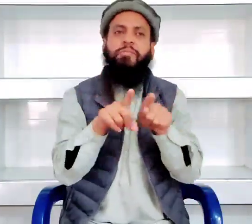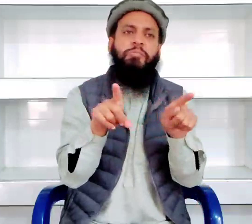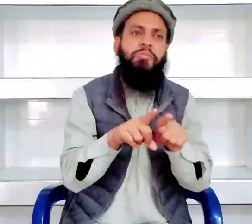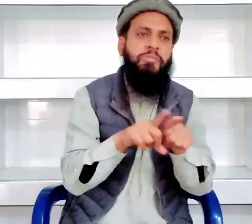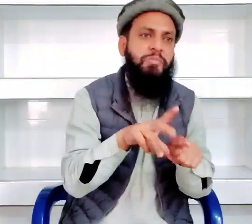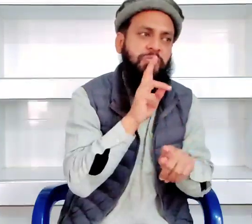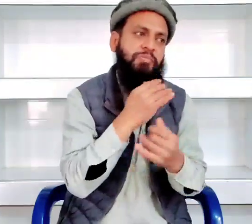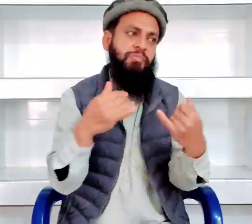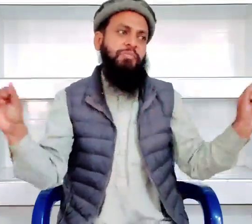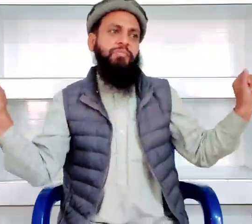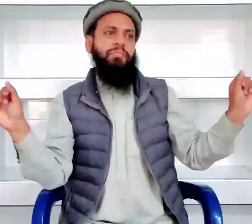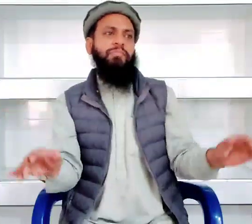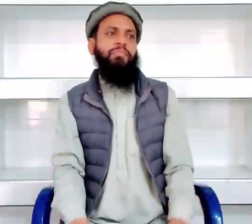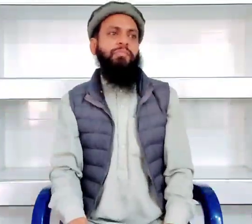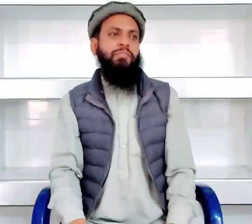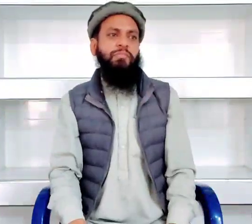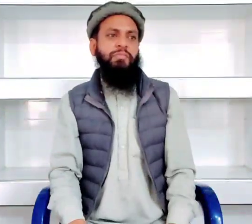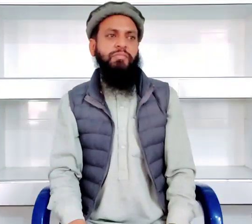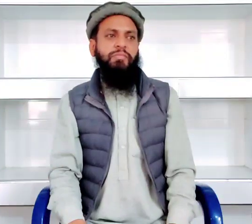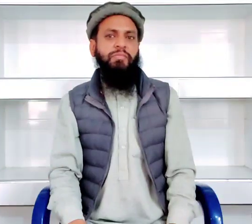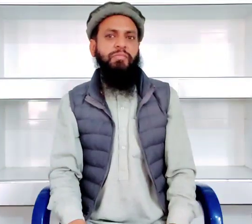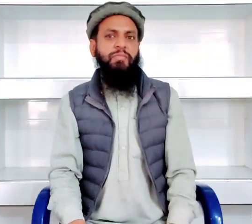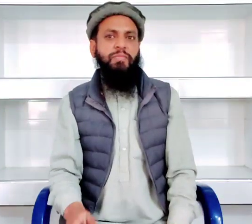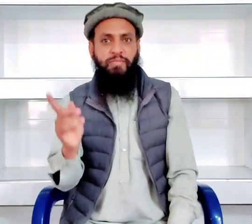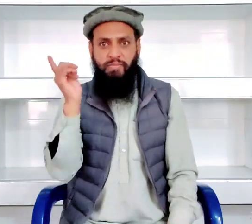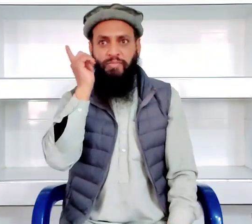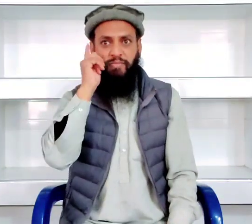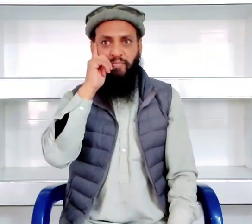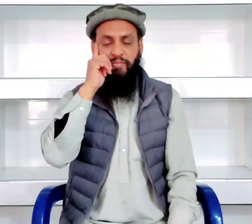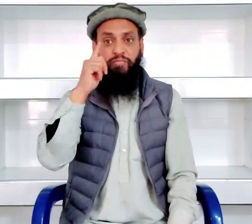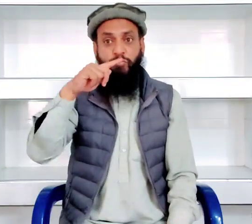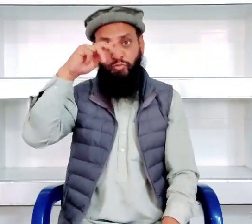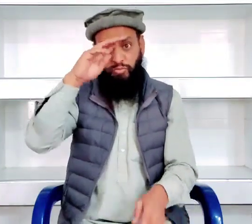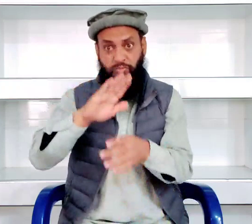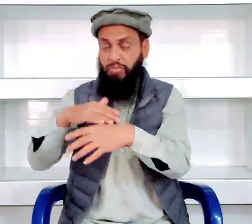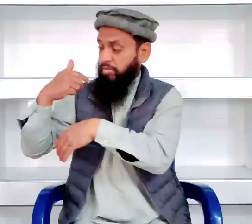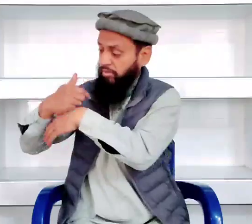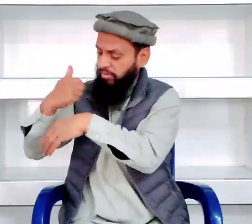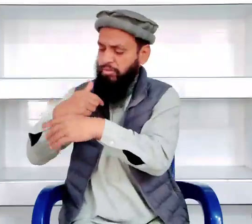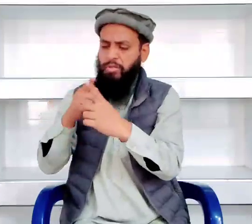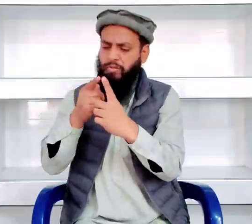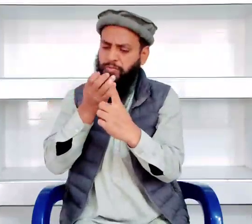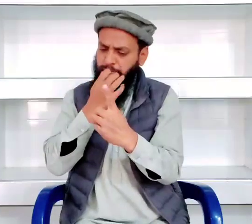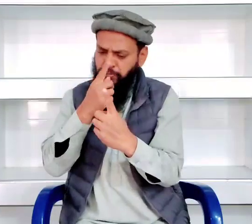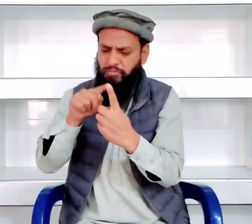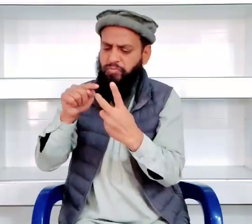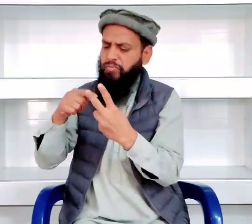رسول اللہ صلی اللہ علیہ وسلم رسول اللہ صلی اللہ علیہ وسلم نے سانو منع فرما دیتا ان نبی اہو کہ اسی انہاں